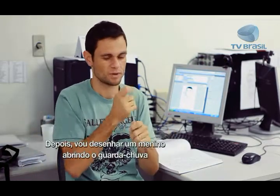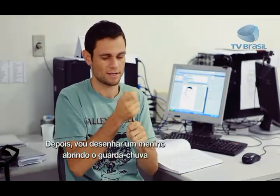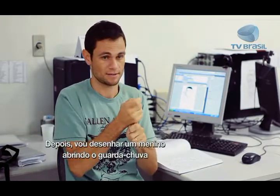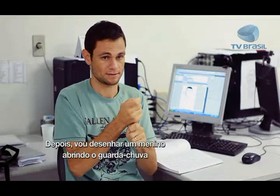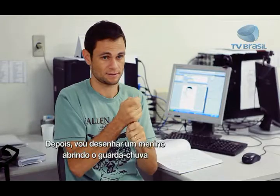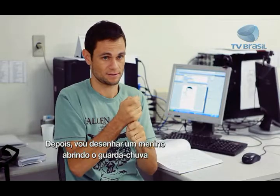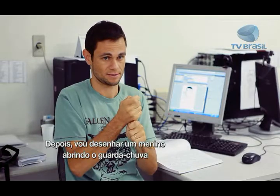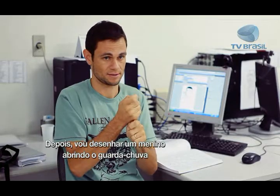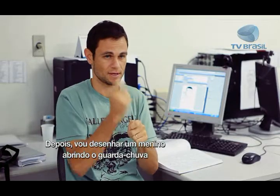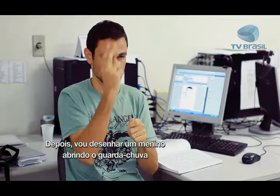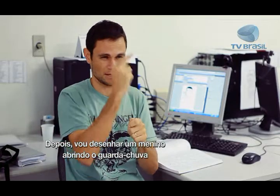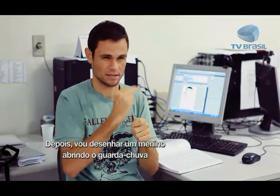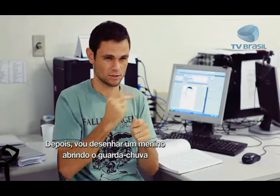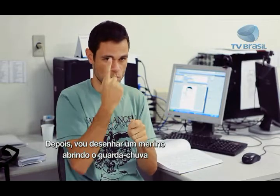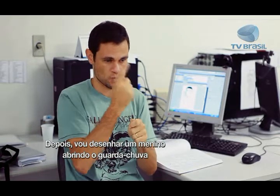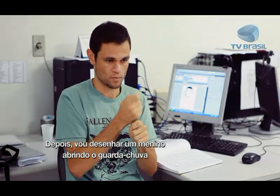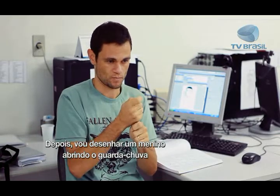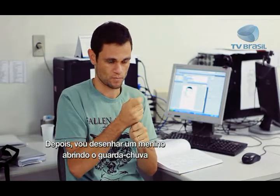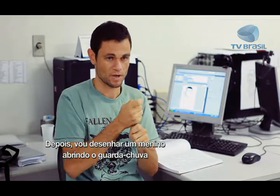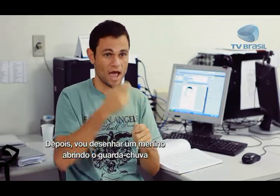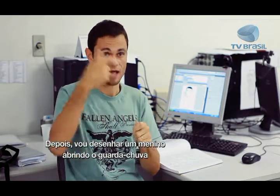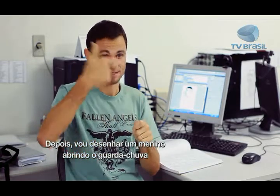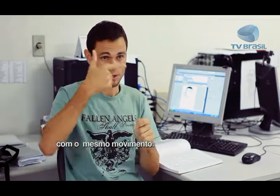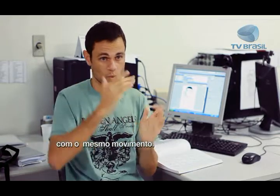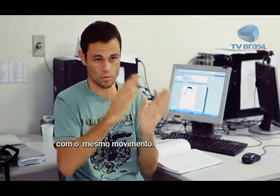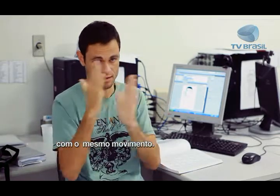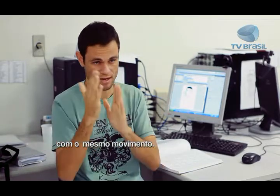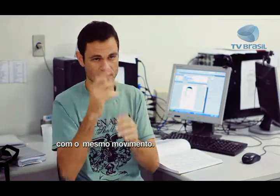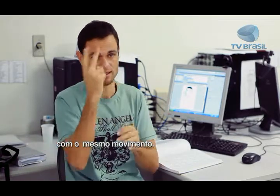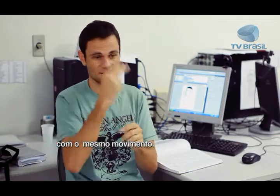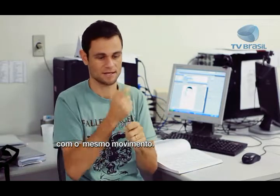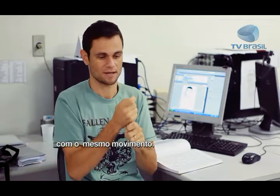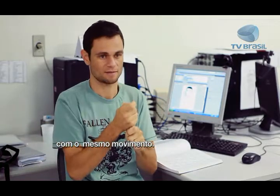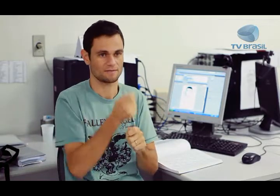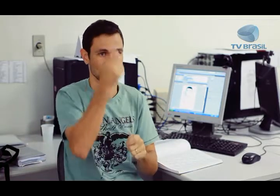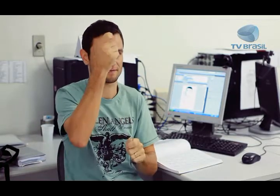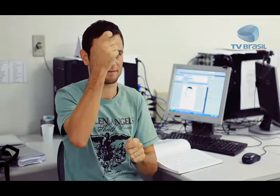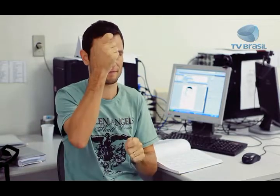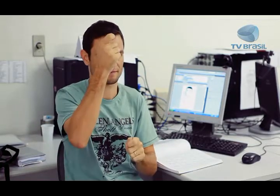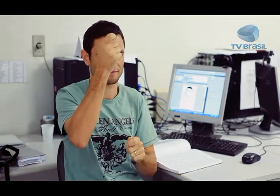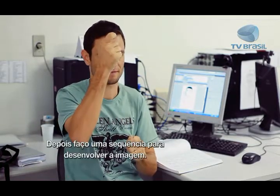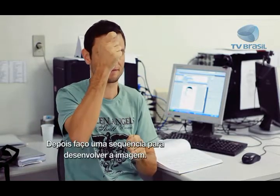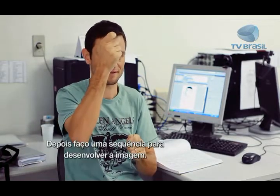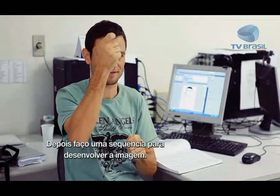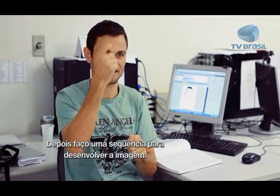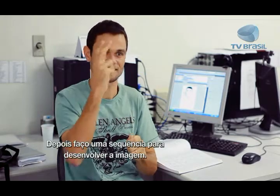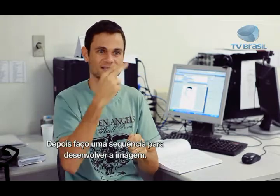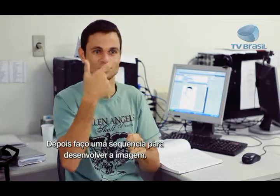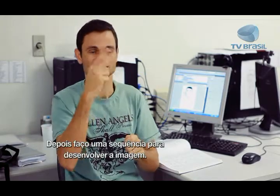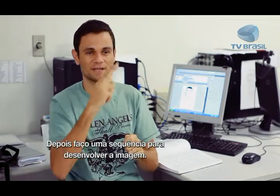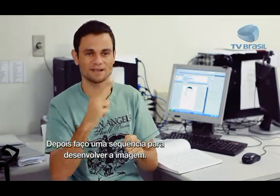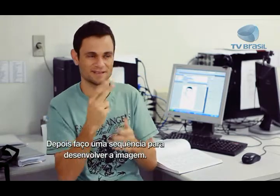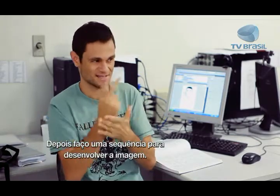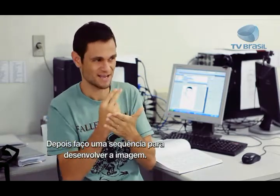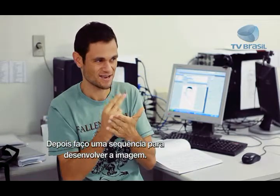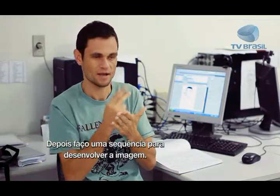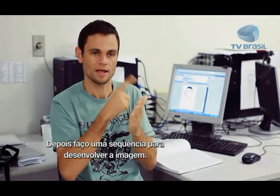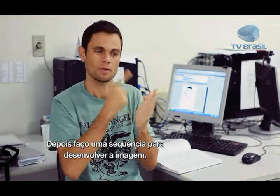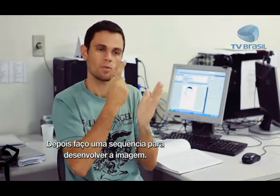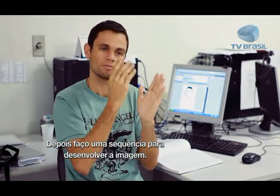Depois, vou desenhar um menino abrindo um guarda-chuva com o mesmo movimento. Depois faço uma sequência para desenvolver